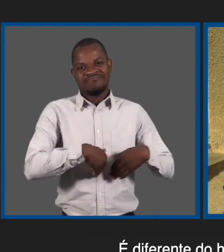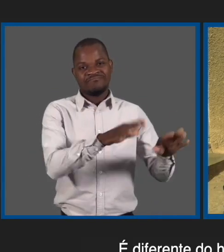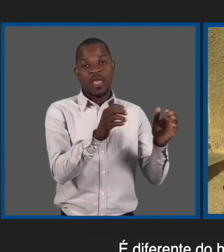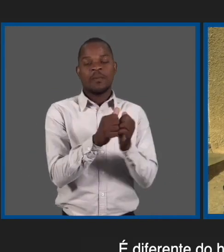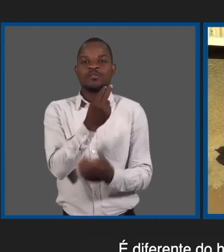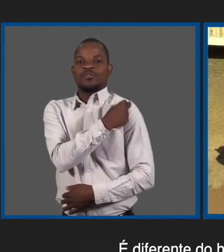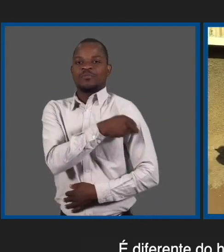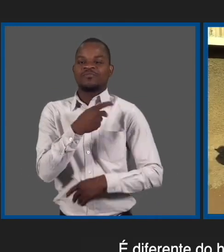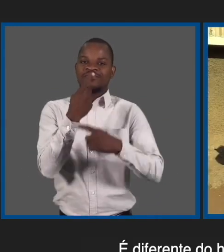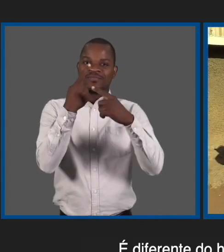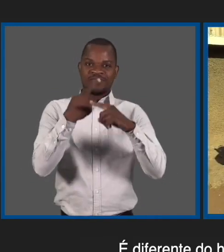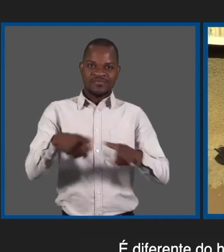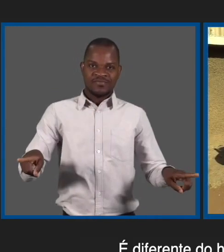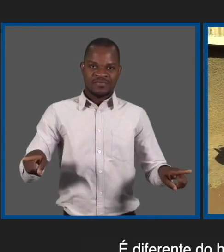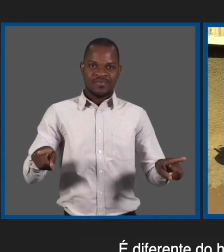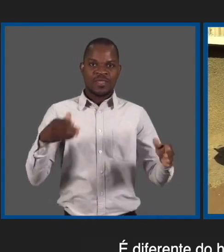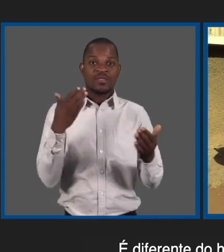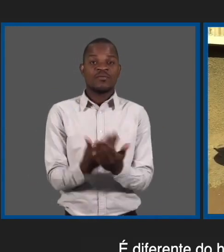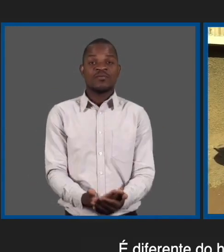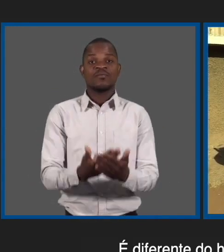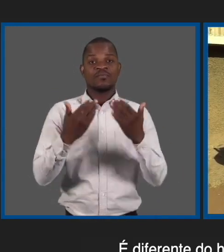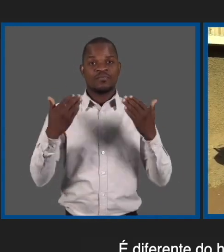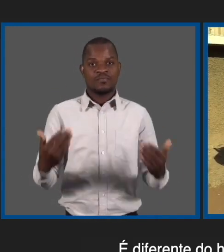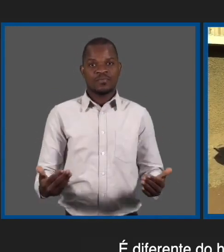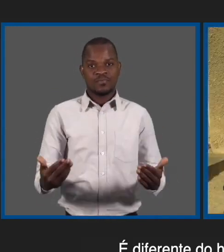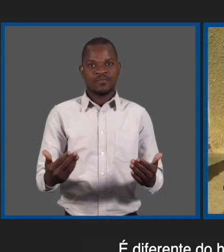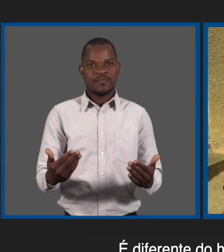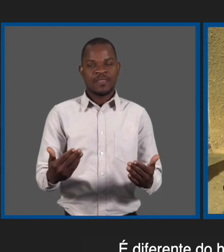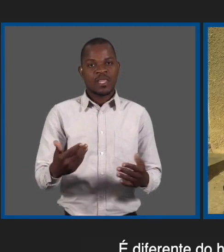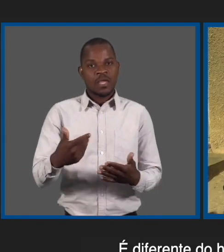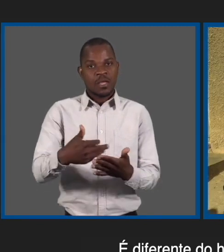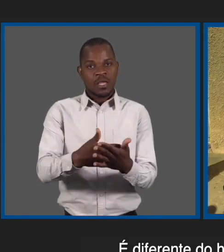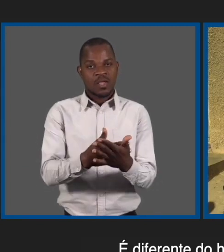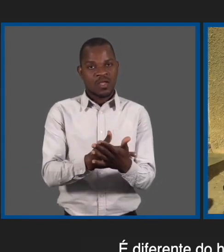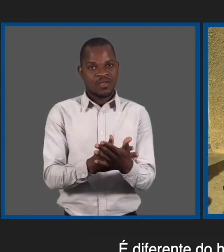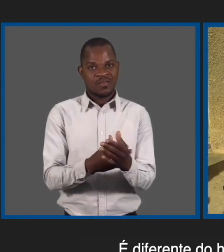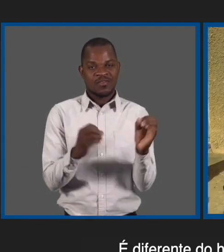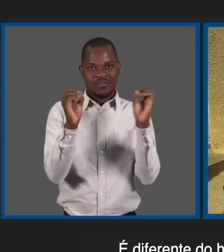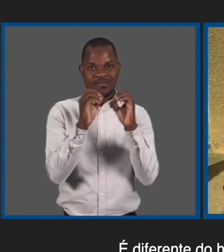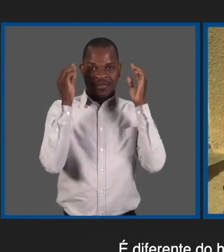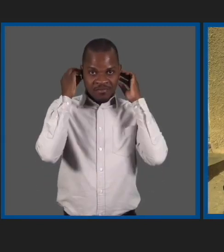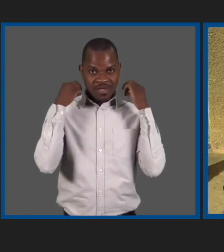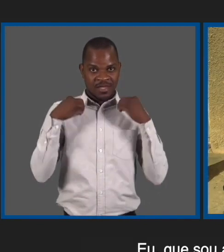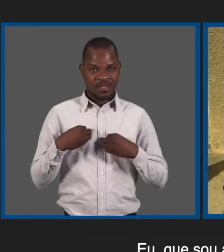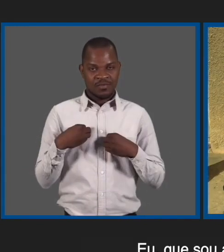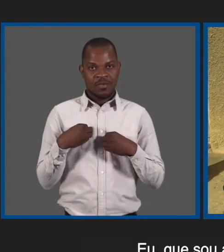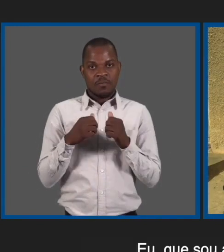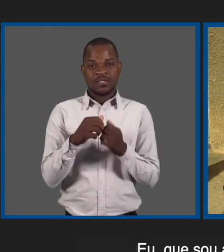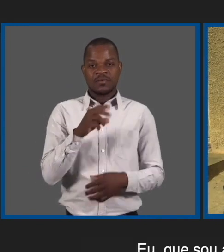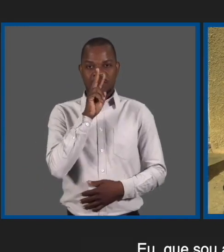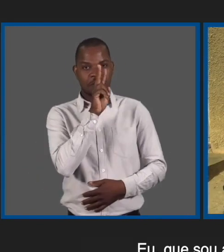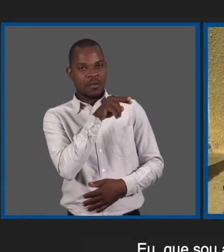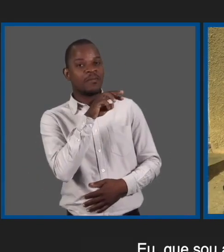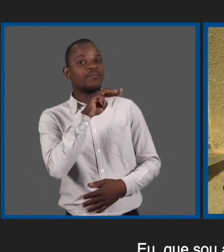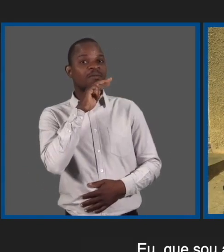diferente já quando vamos para o hospital porque lá ele como não está habituado com aquelas pessoas, eu que